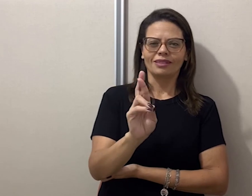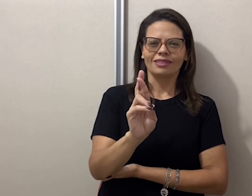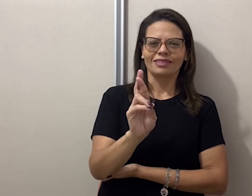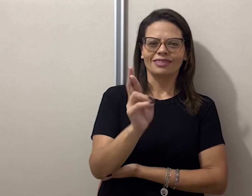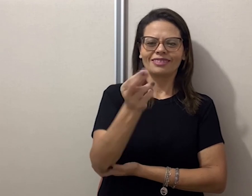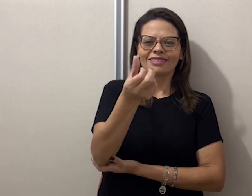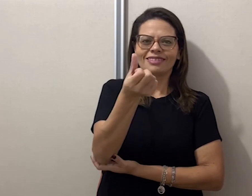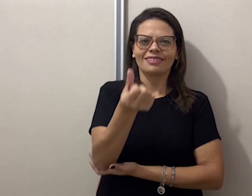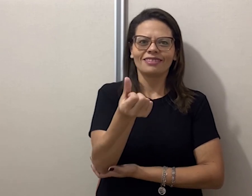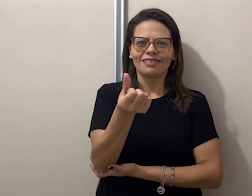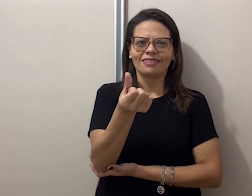5 reais,